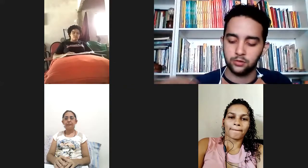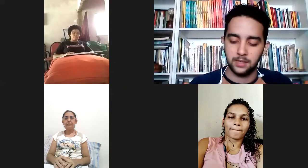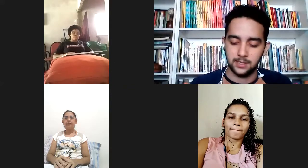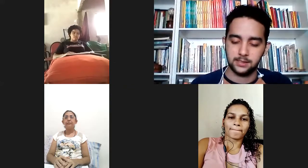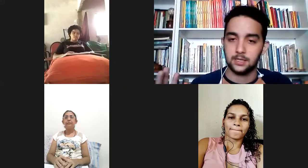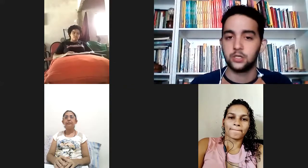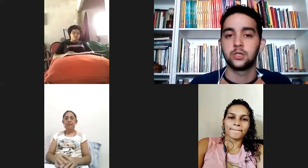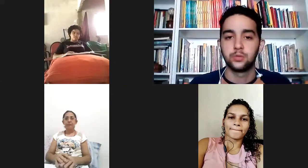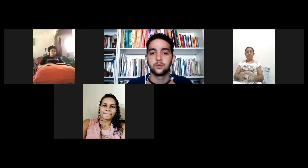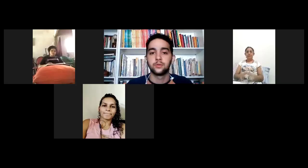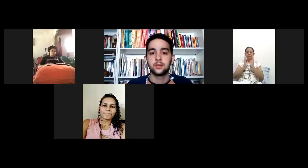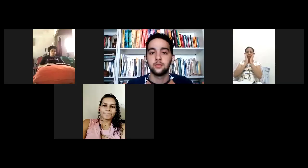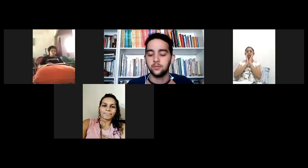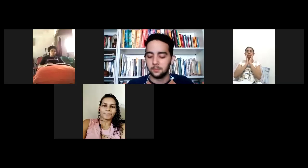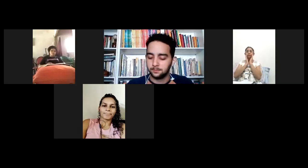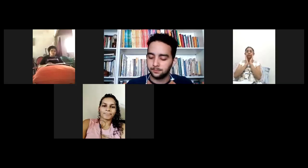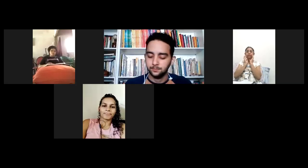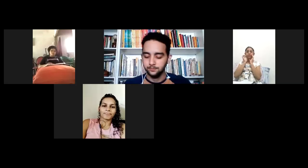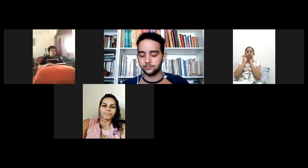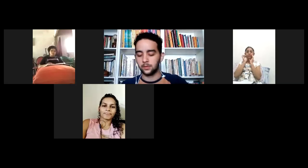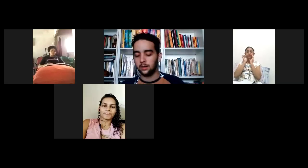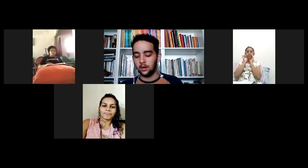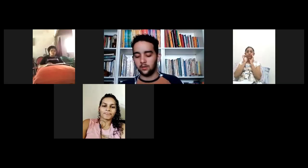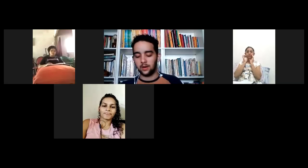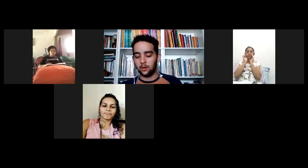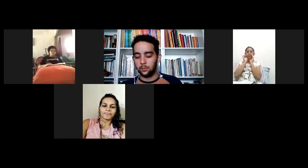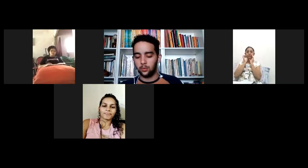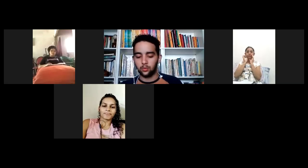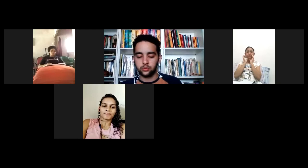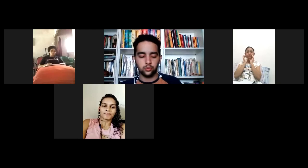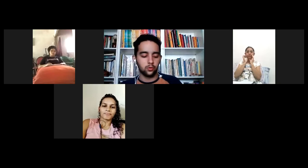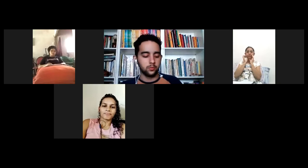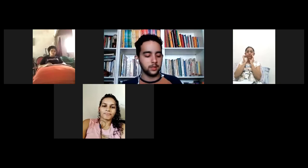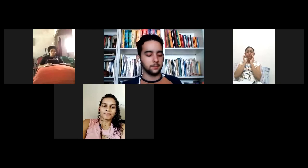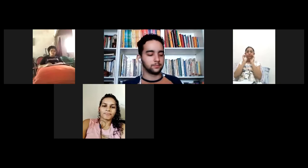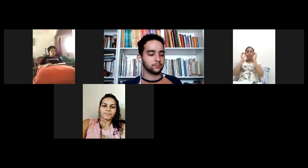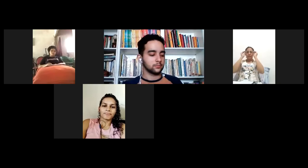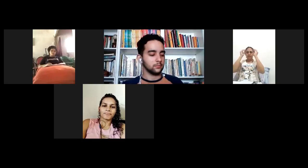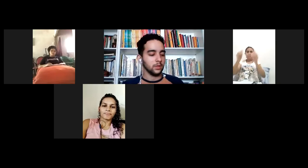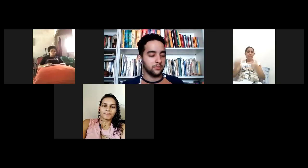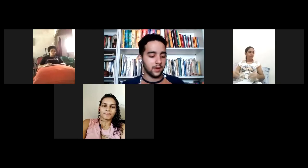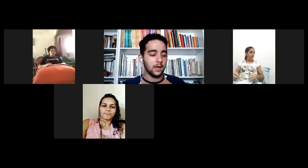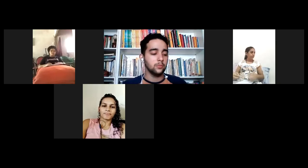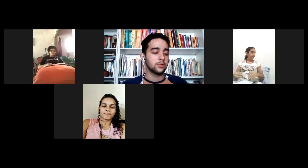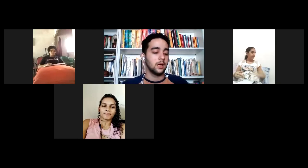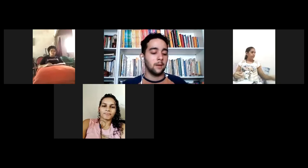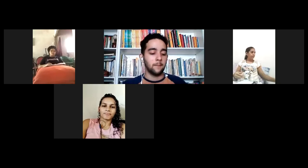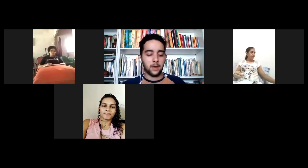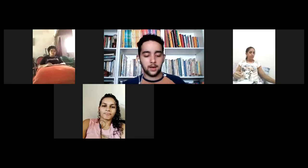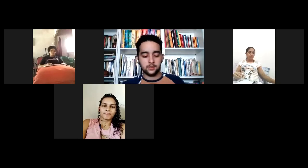até os meses que a gente não tinha conseguido ver. Falar um pouco sobre